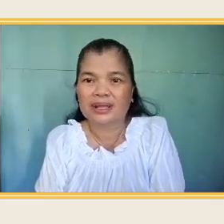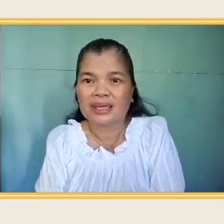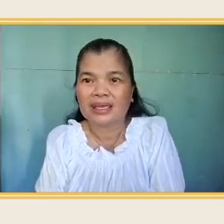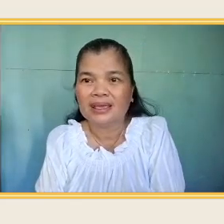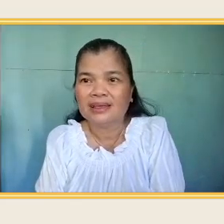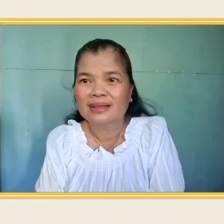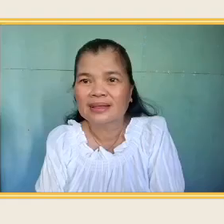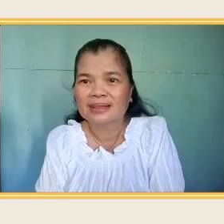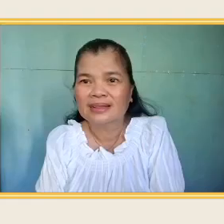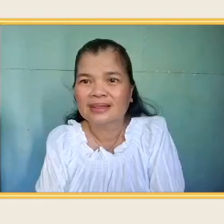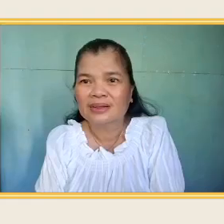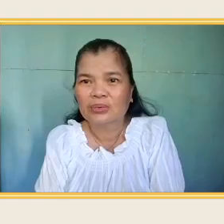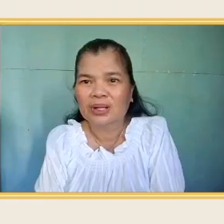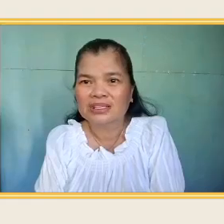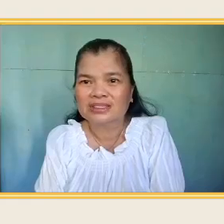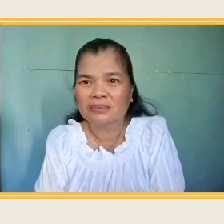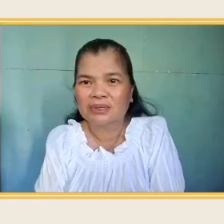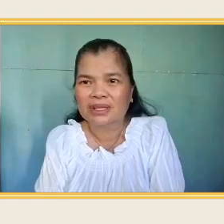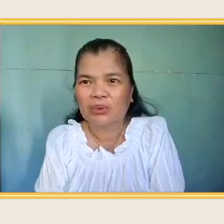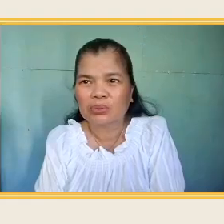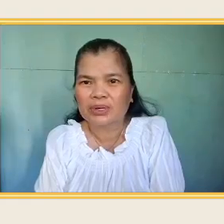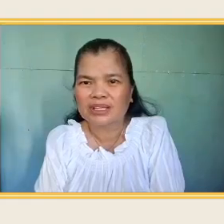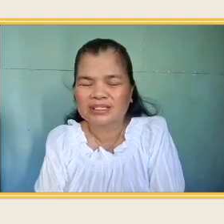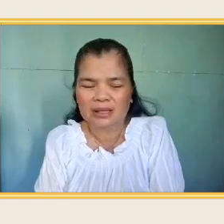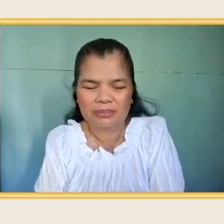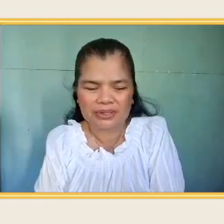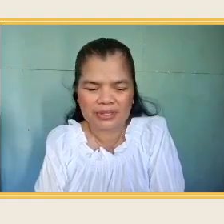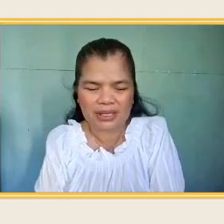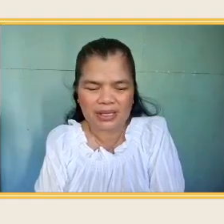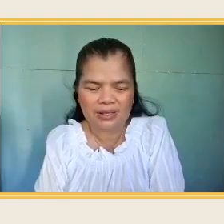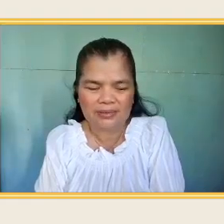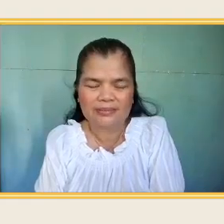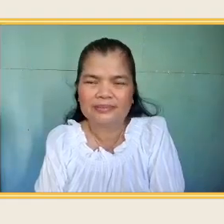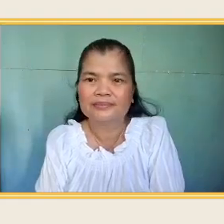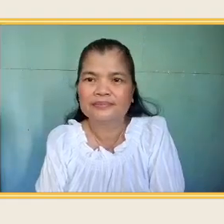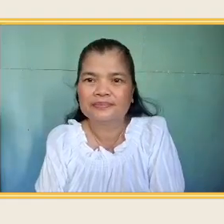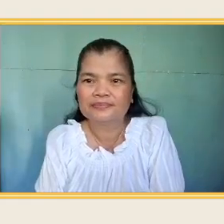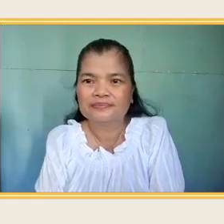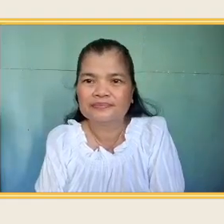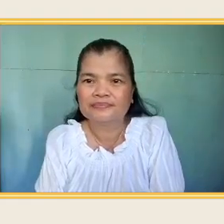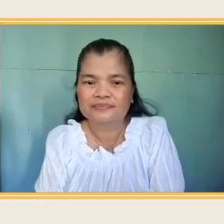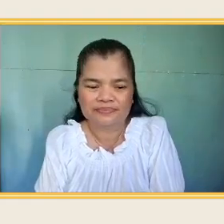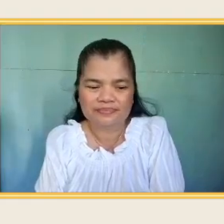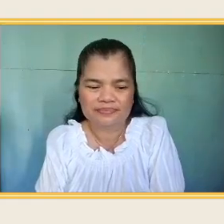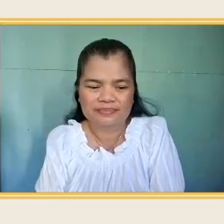Number 3. What is number 3? What word is number 3?